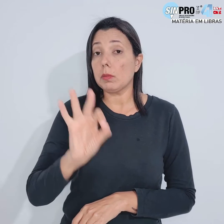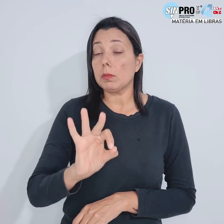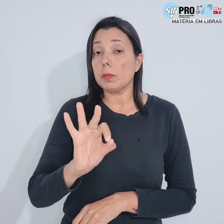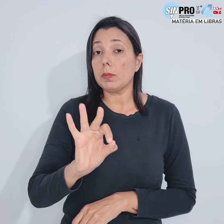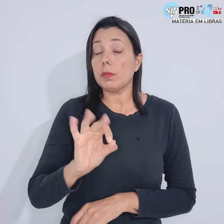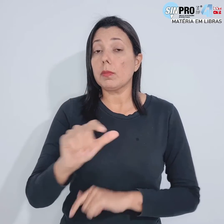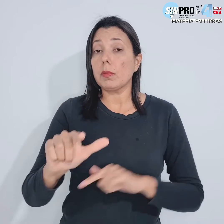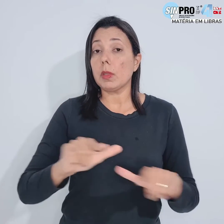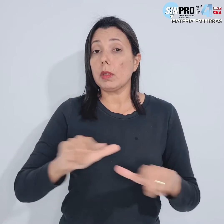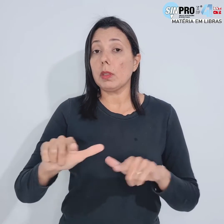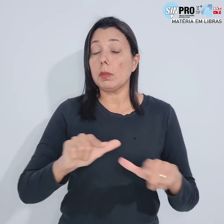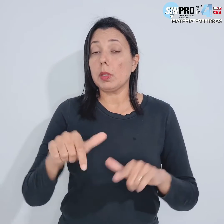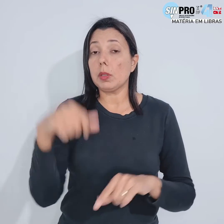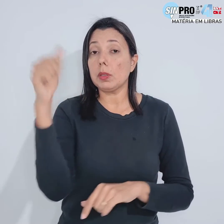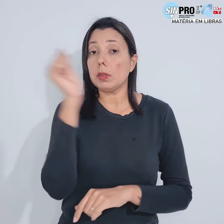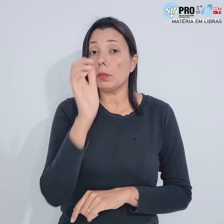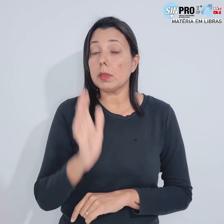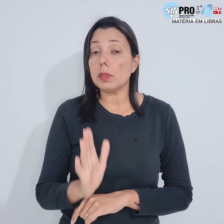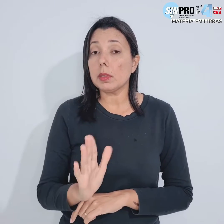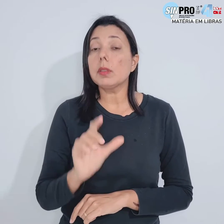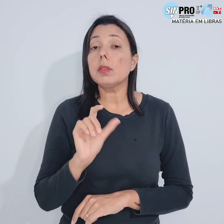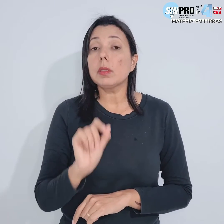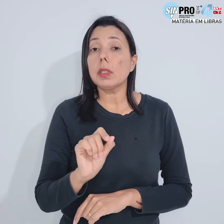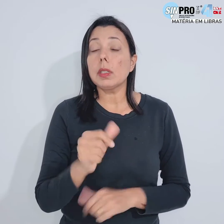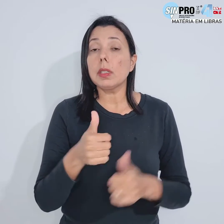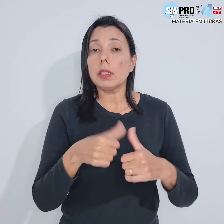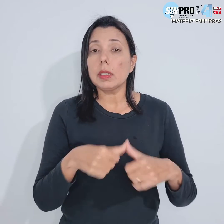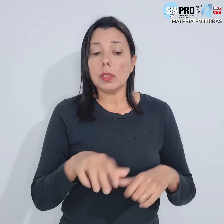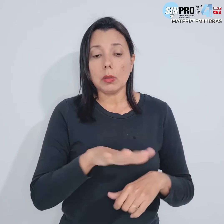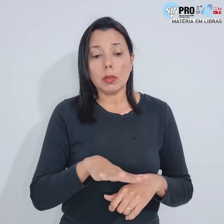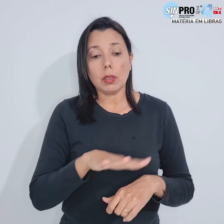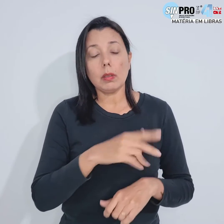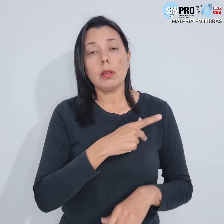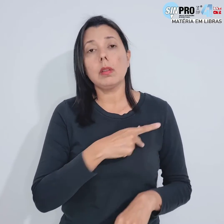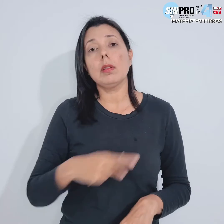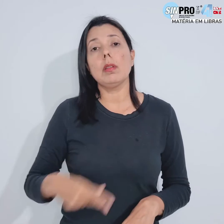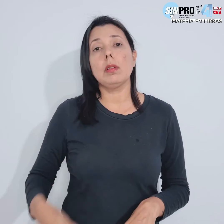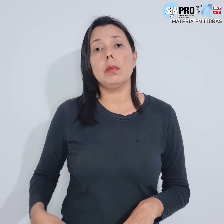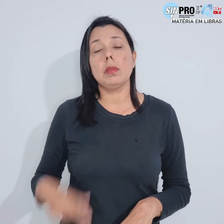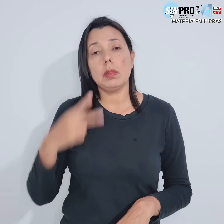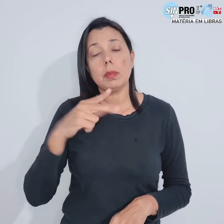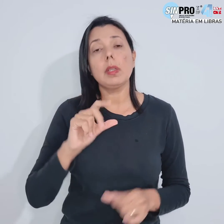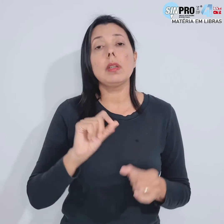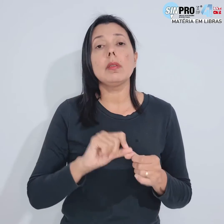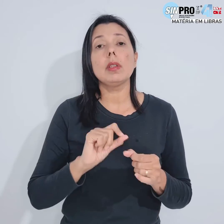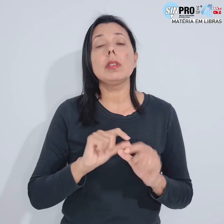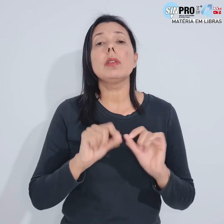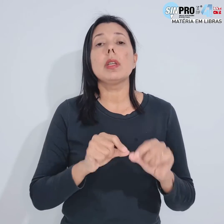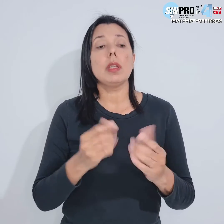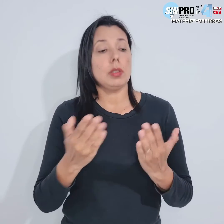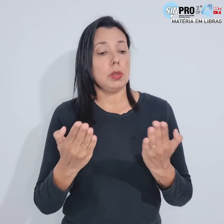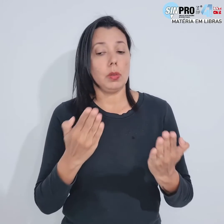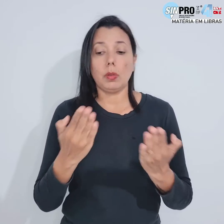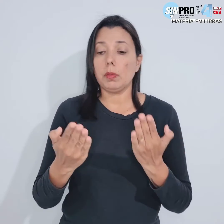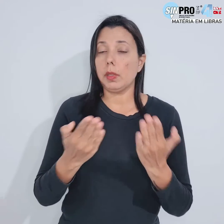12,5% dos trabalhadores brasileiros estão no setor público. Para efeito de comparação entre